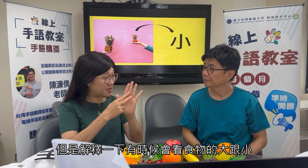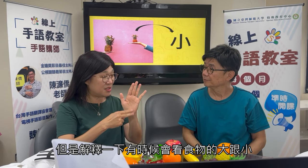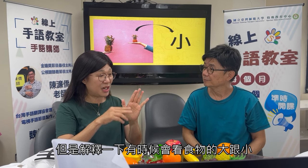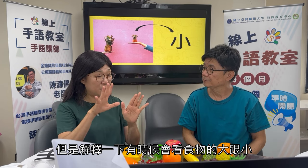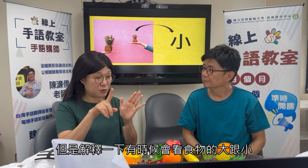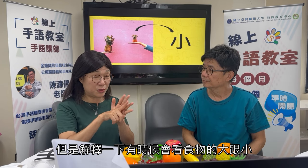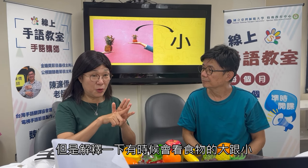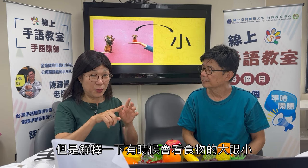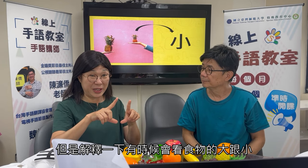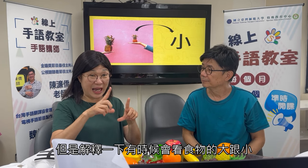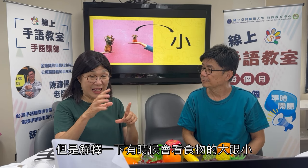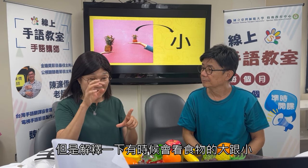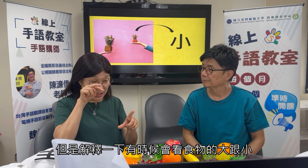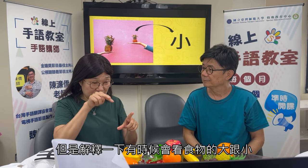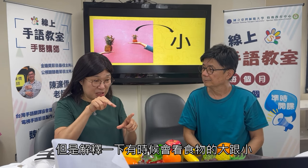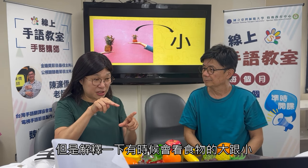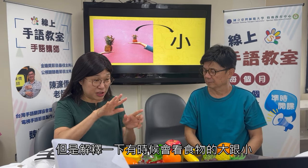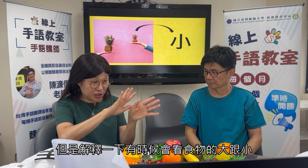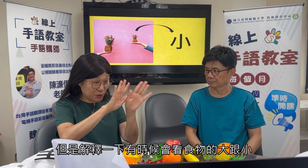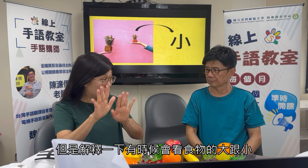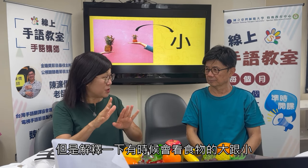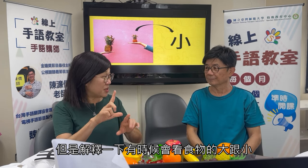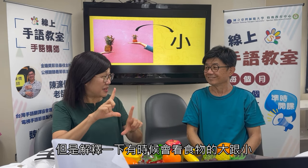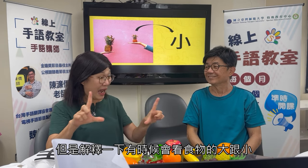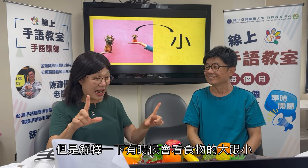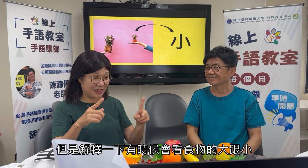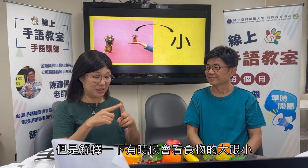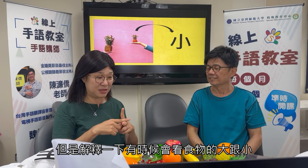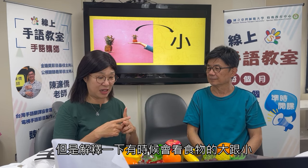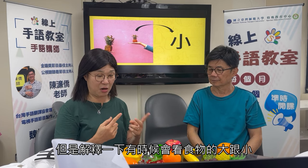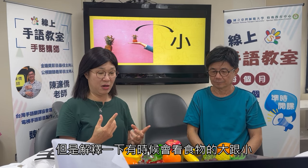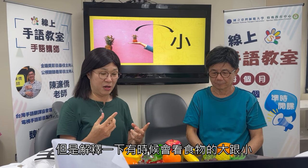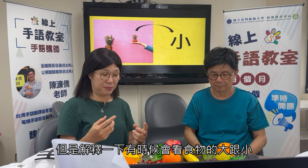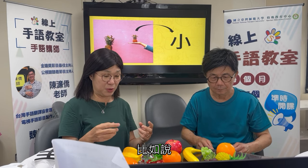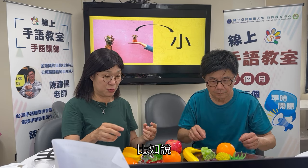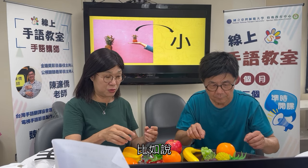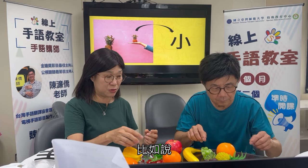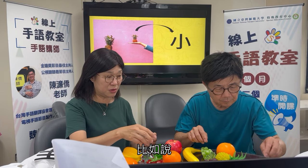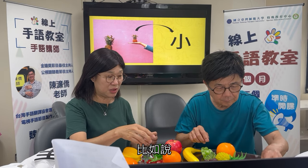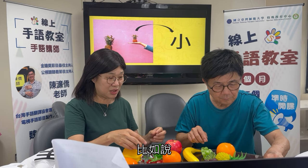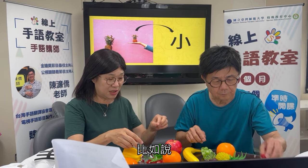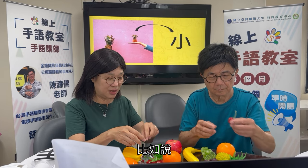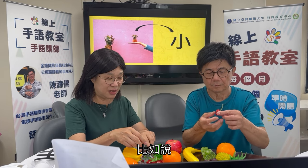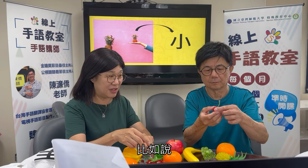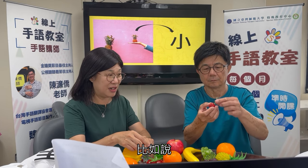下，有时候会看食物的大跟小，比如说